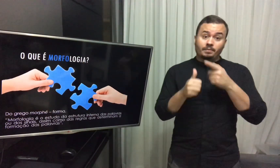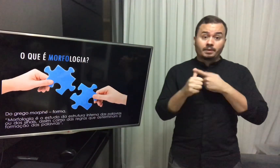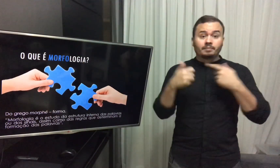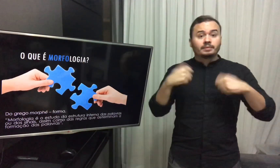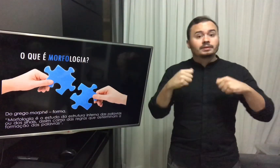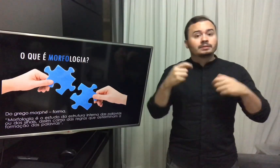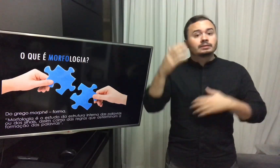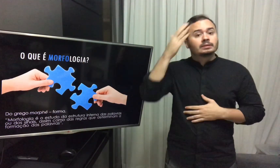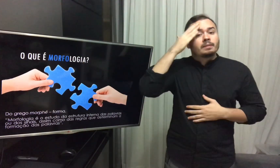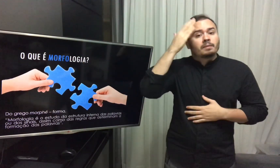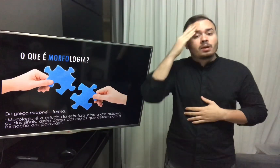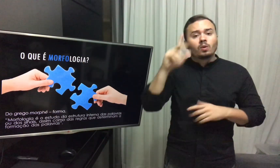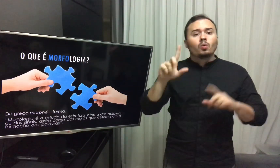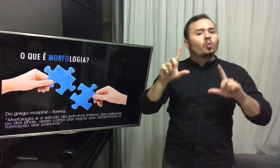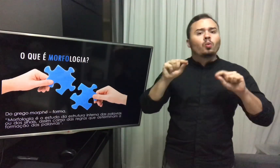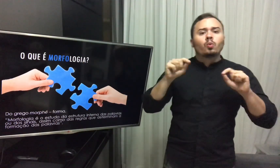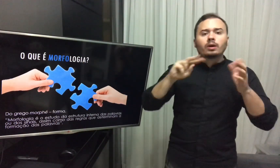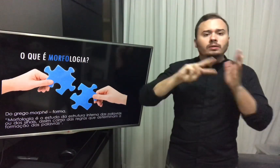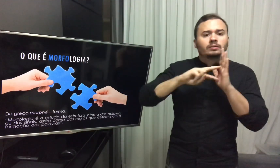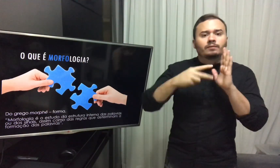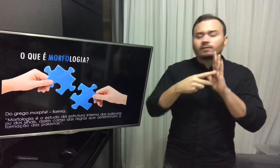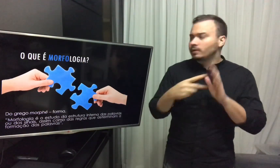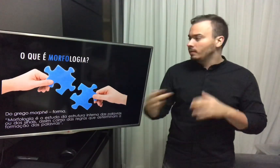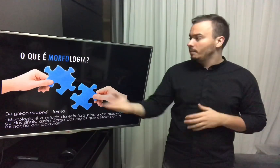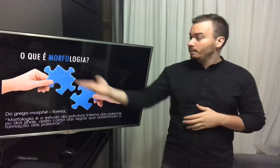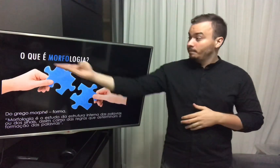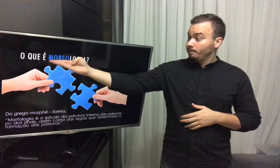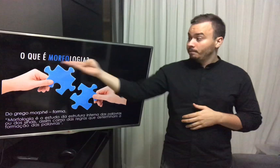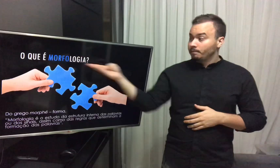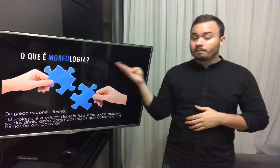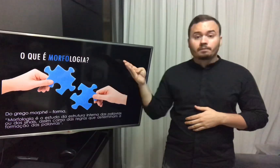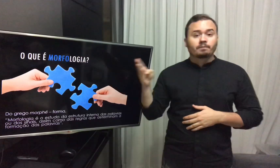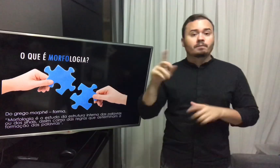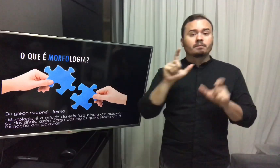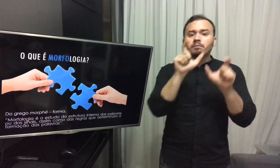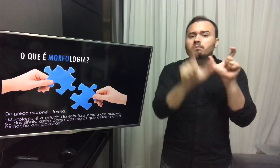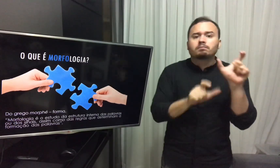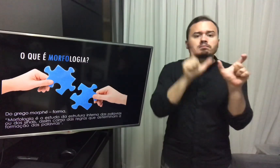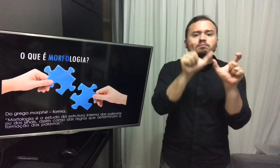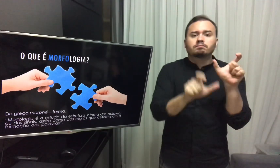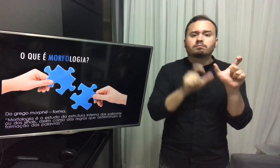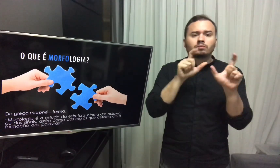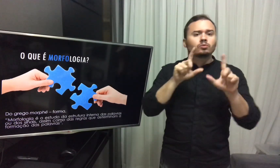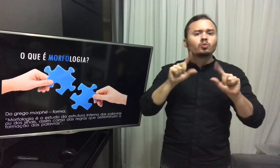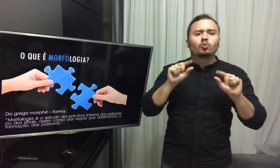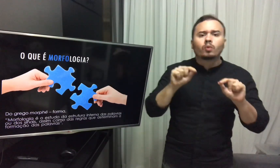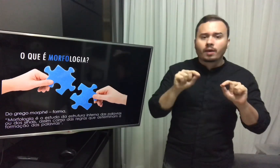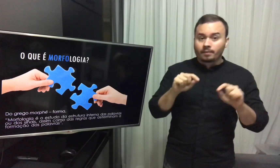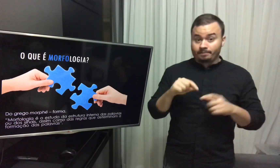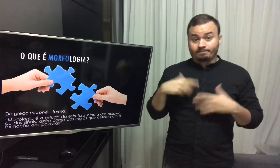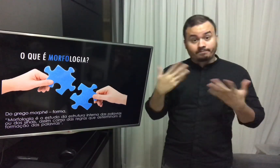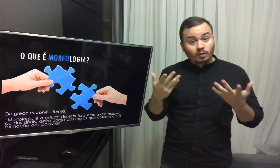Então, primeiro a gente tem que saber muito bem o que significa essa palavra. O que significa morfologia?